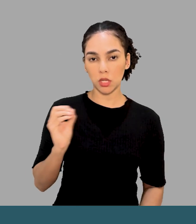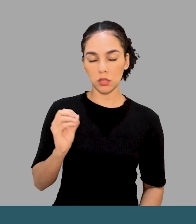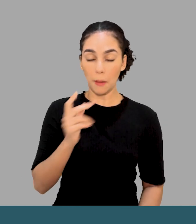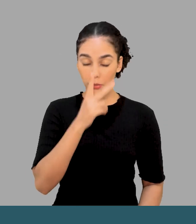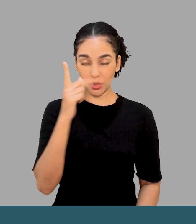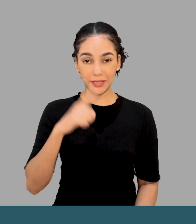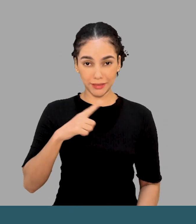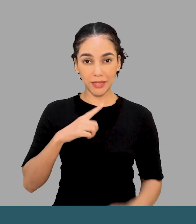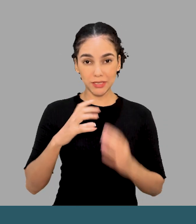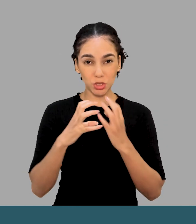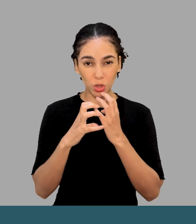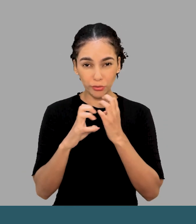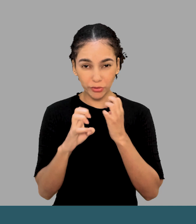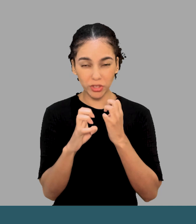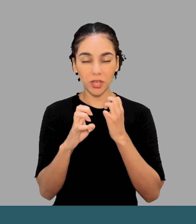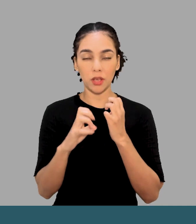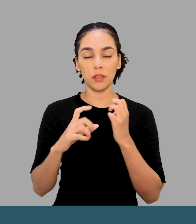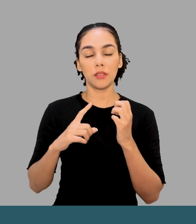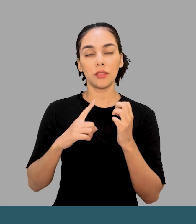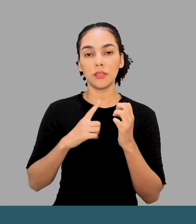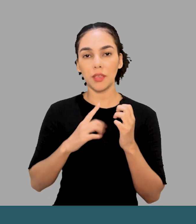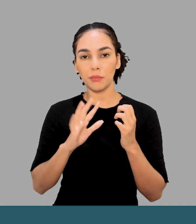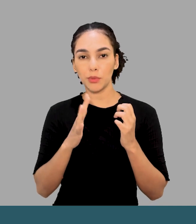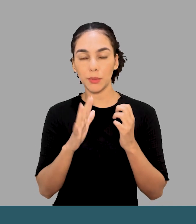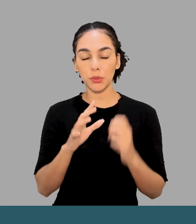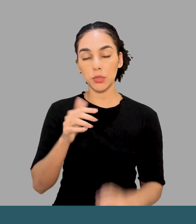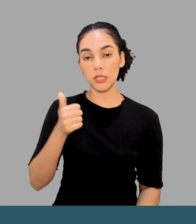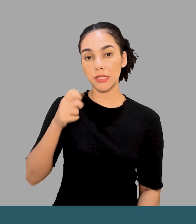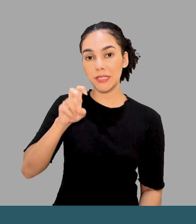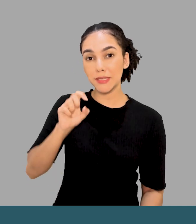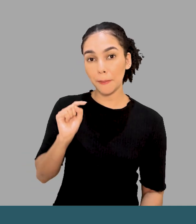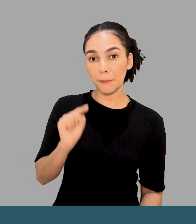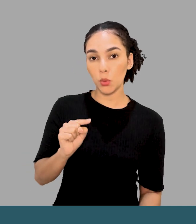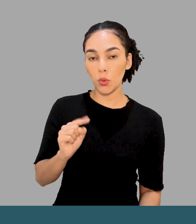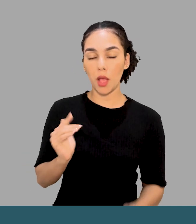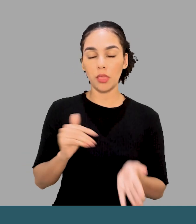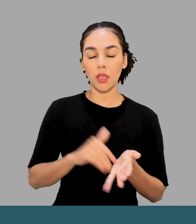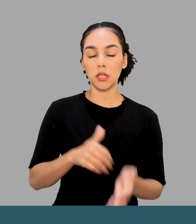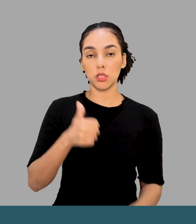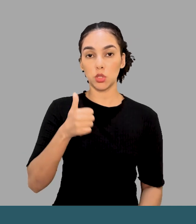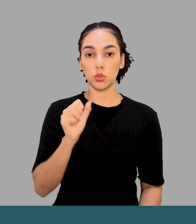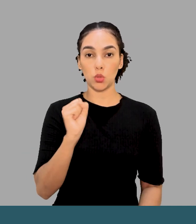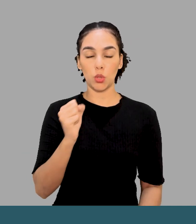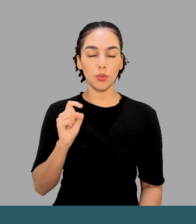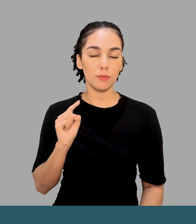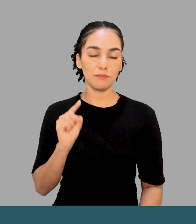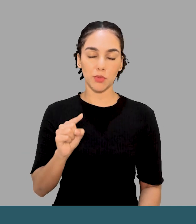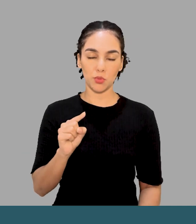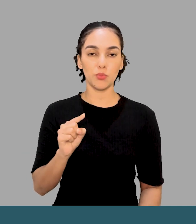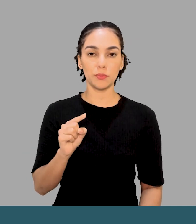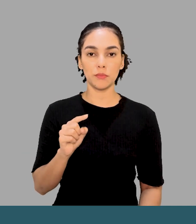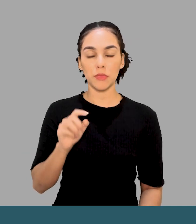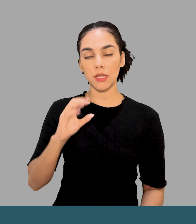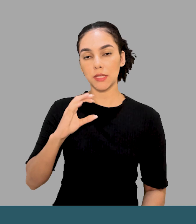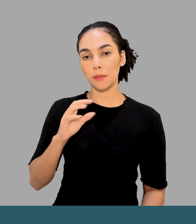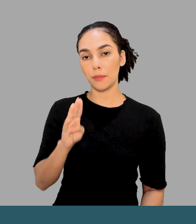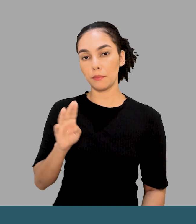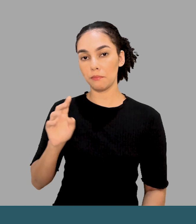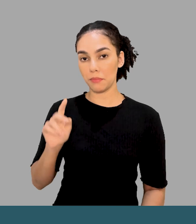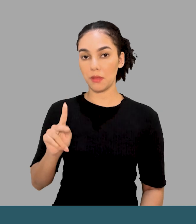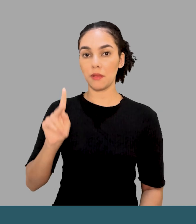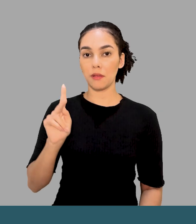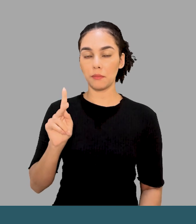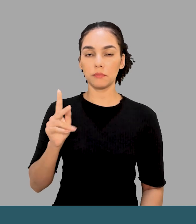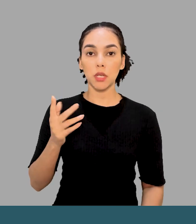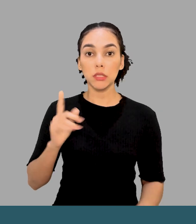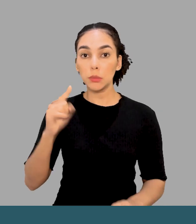com distrofia muscular de Duchenne ou Becker tem entre 15.000 a 18.000 unidades internacionais de CPK. A próxima etapa para se chegar